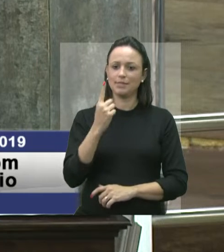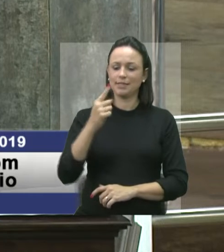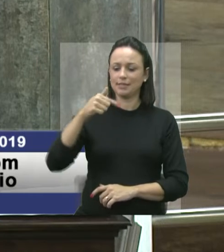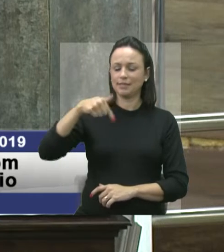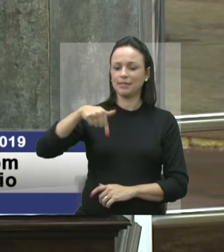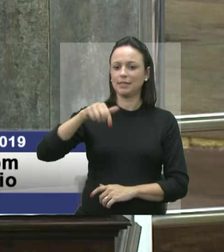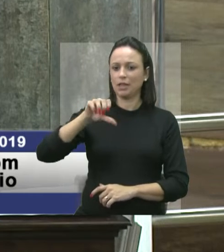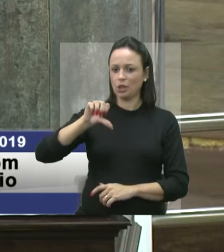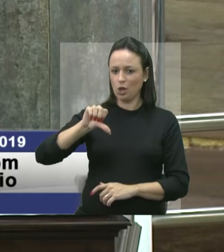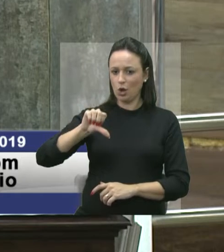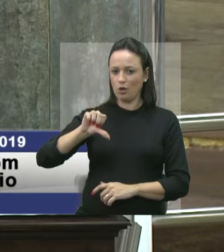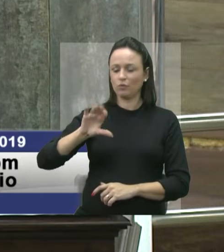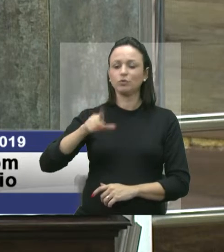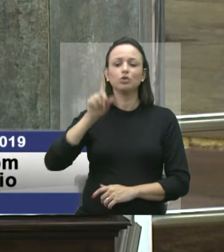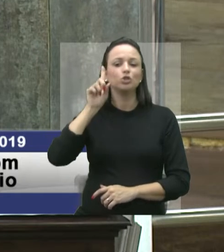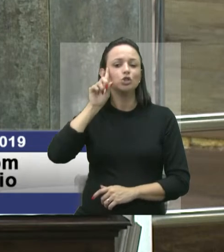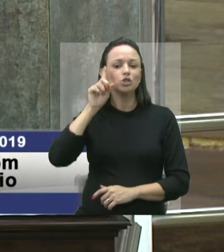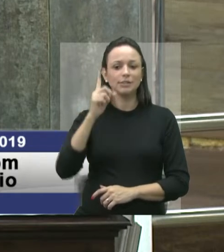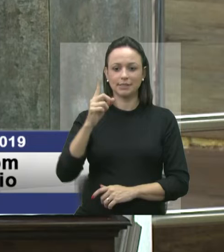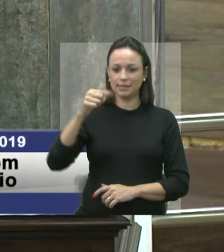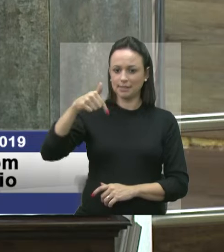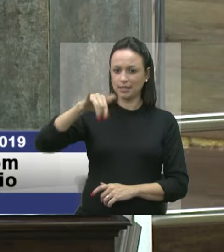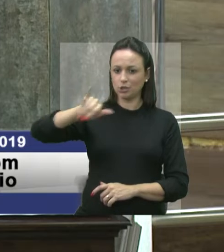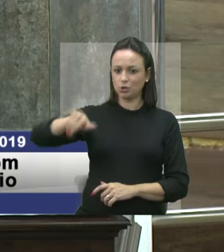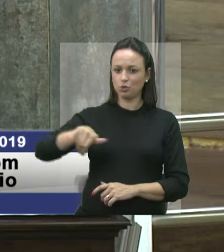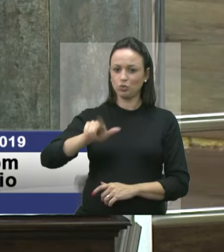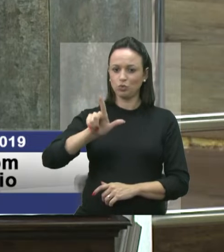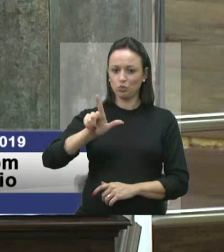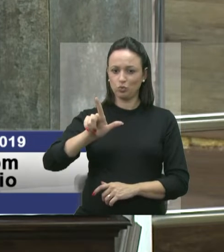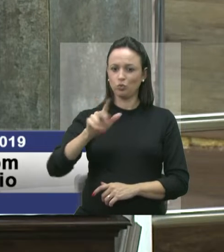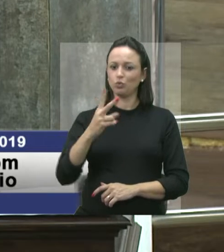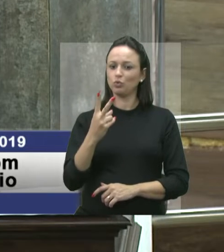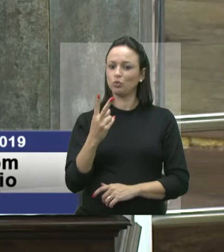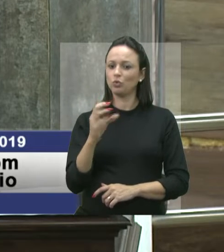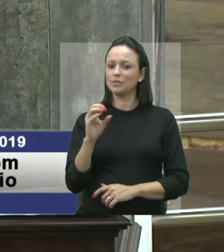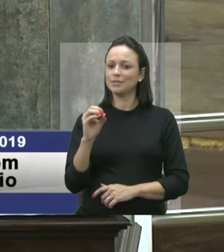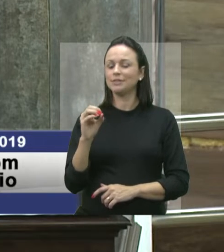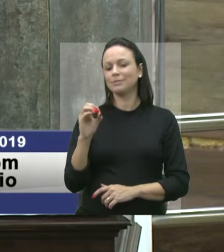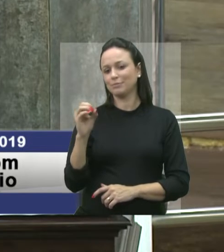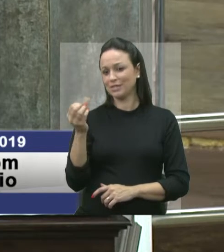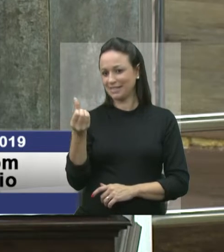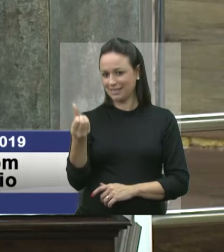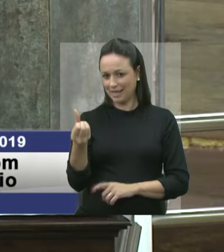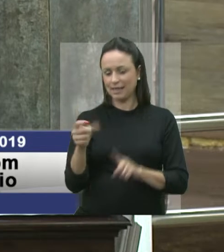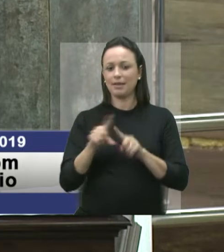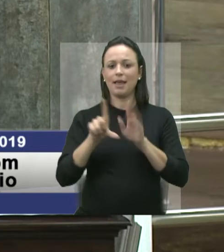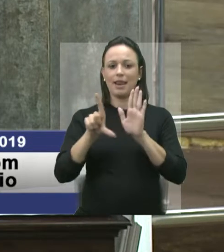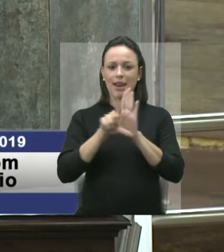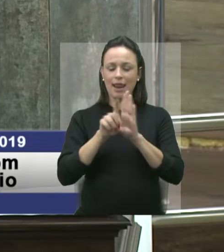14.189, de 17 de julho de 2006, e a Lei Estadual